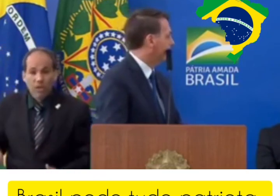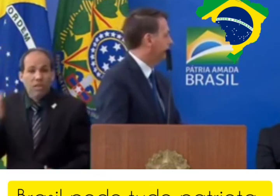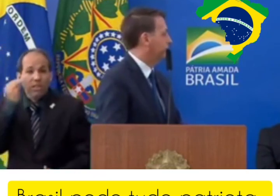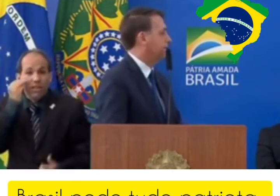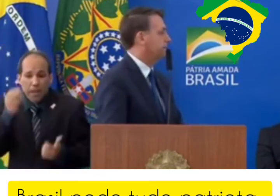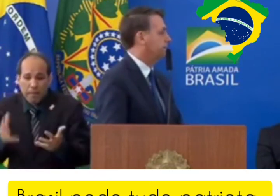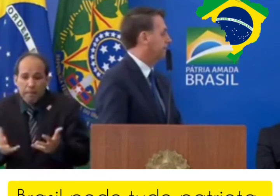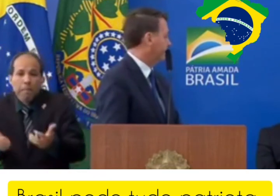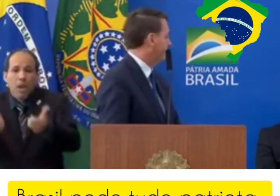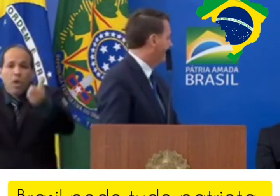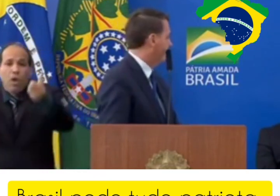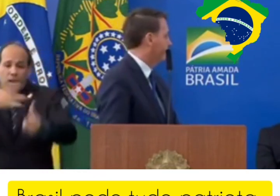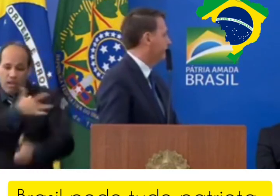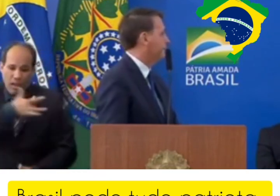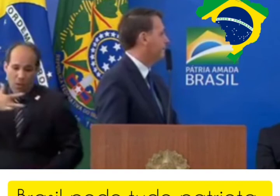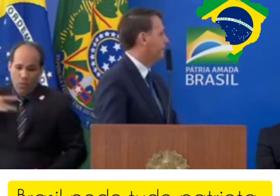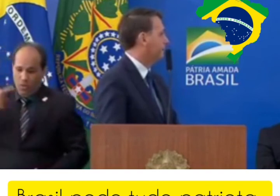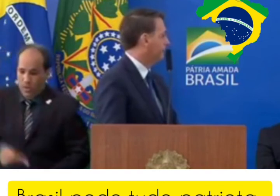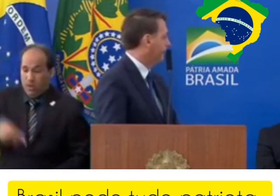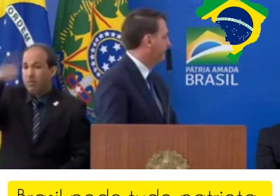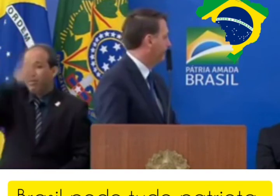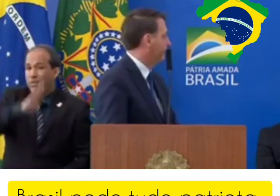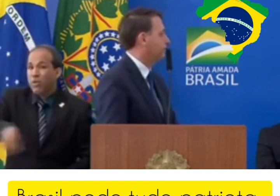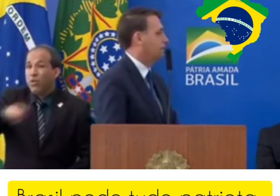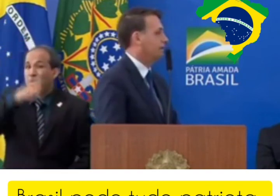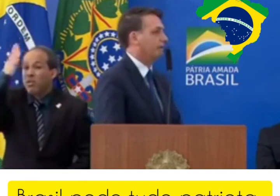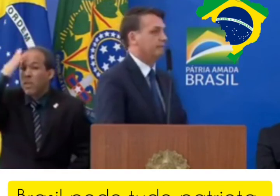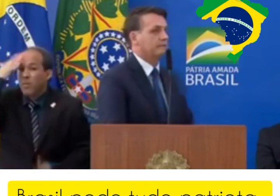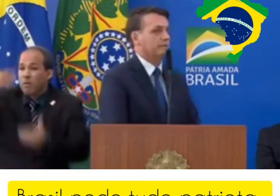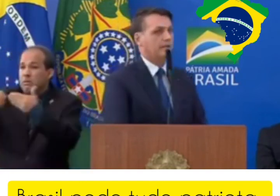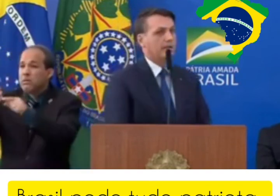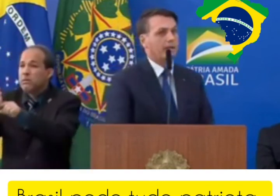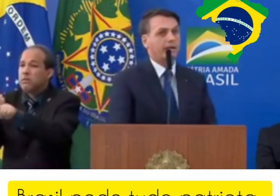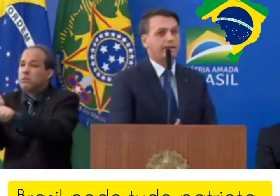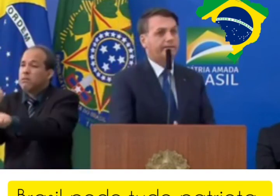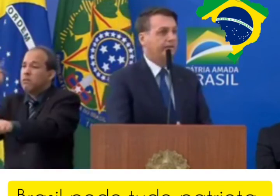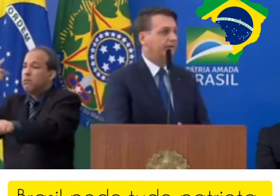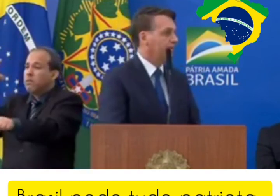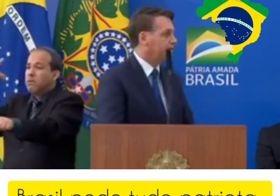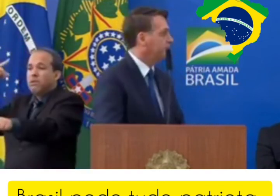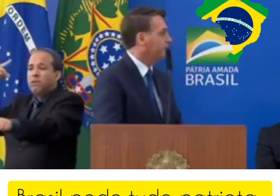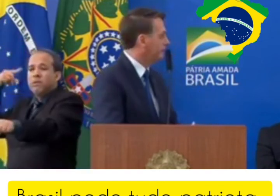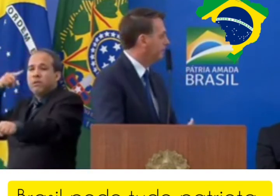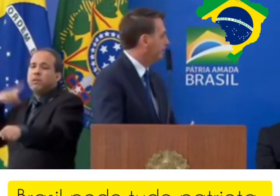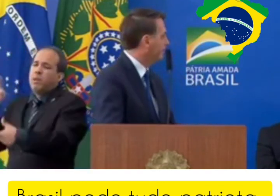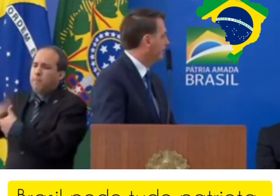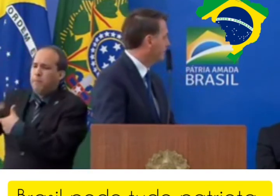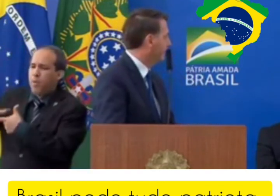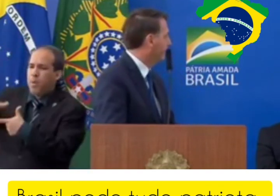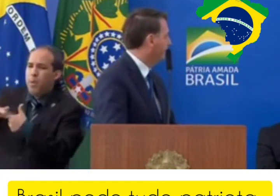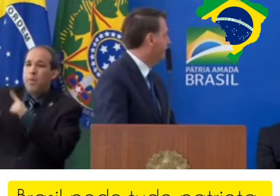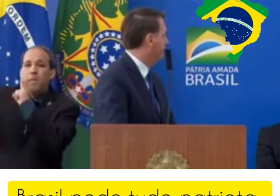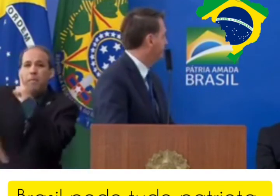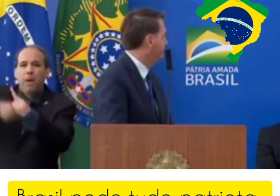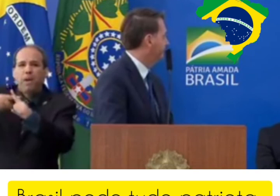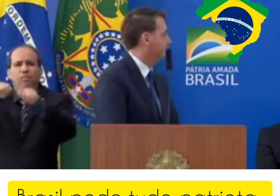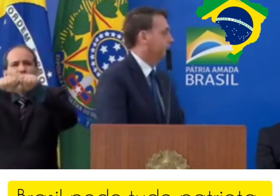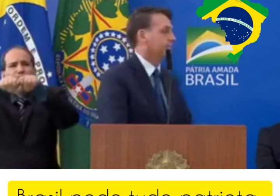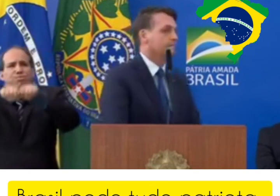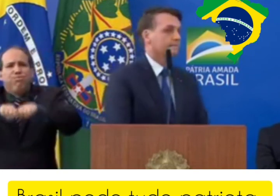a saúde do Brasil, que nós sabemos que não é de hoje, tem seus problemas. Agravado a isso, tem uma questão de uma